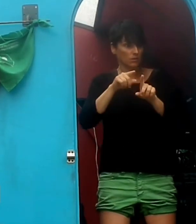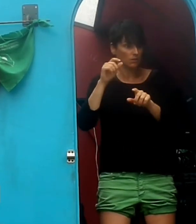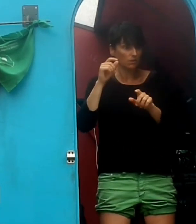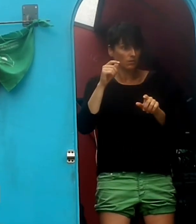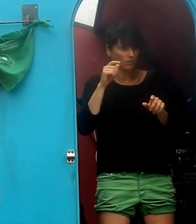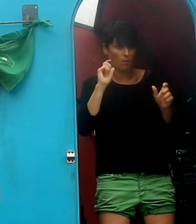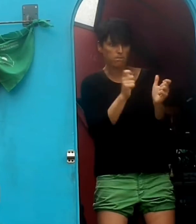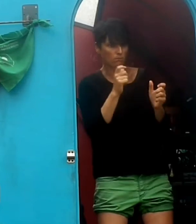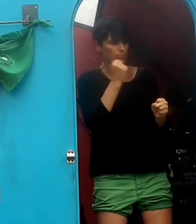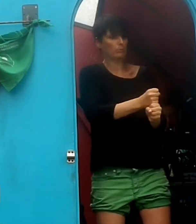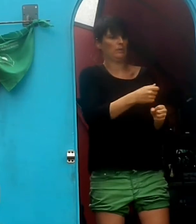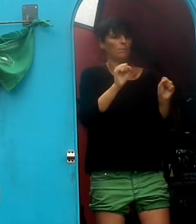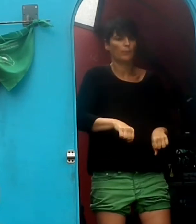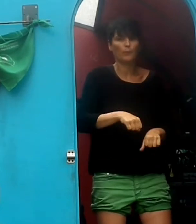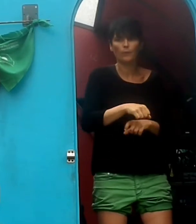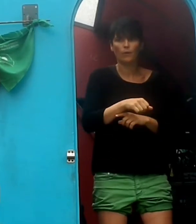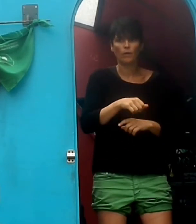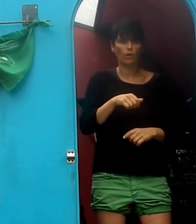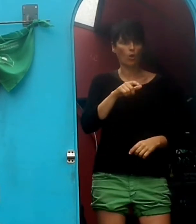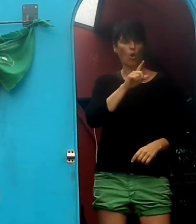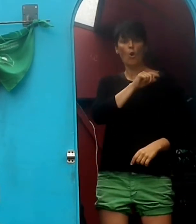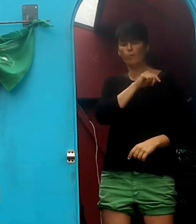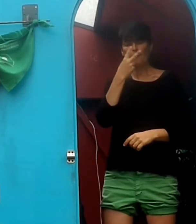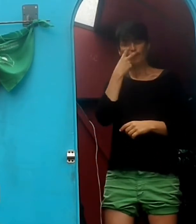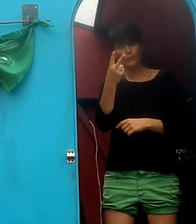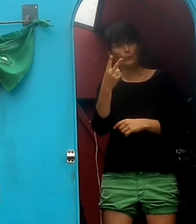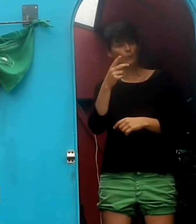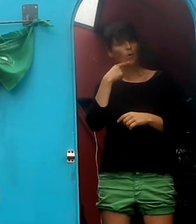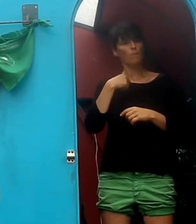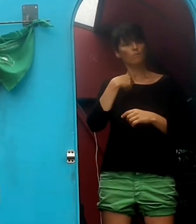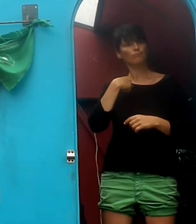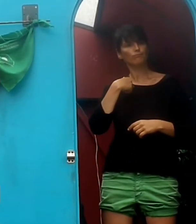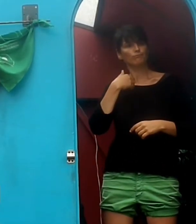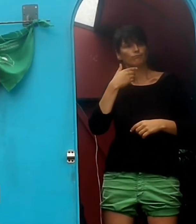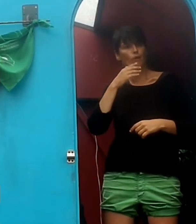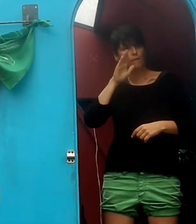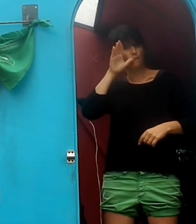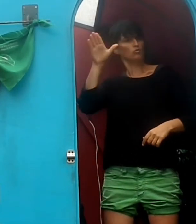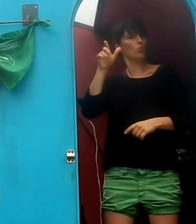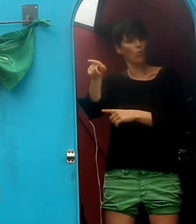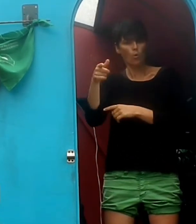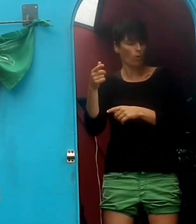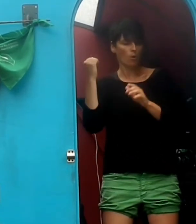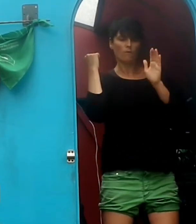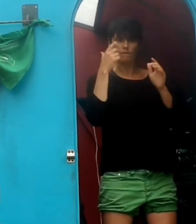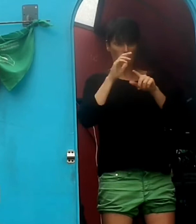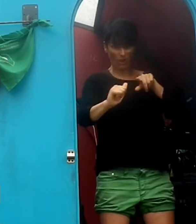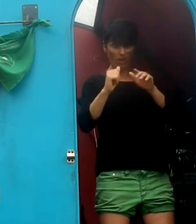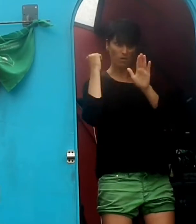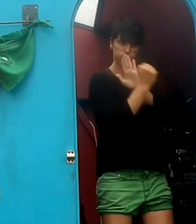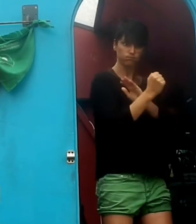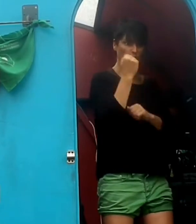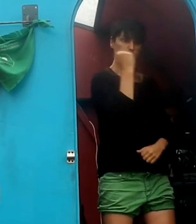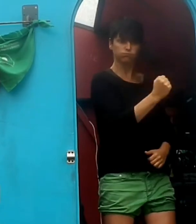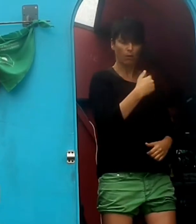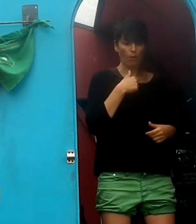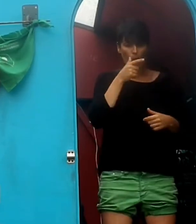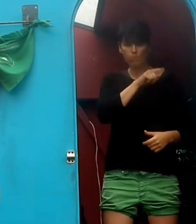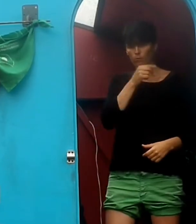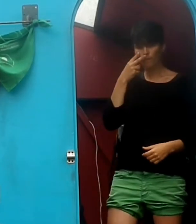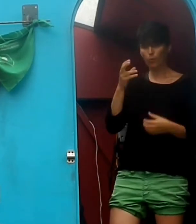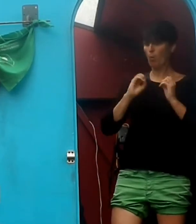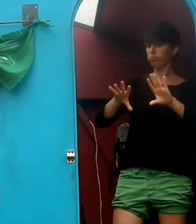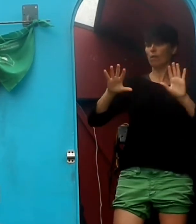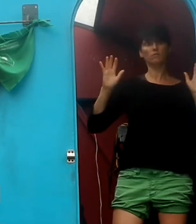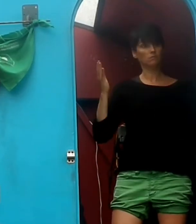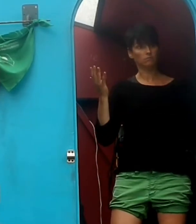voilà, la lutte pour le droit à l'avortement, elle est aussi réprimée par des flics. Enfin, parce que là, en plus, les flics,